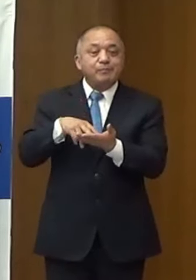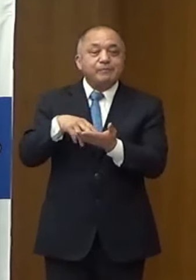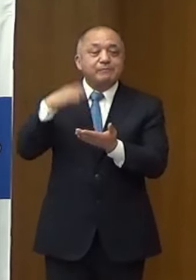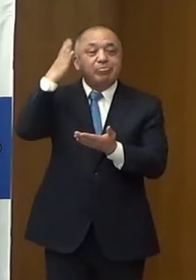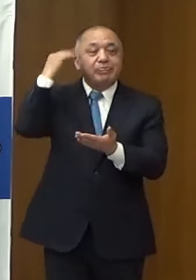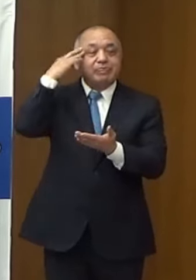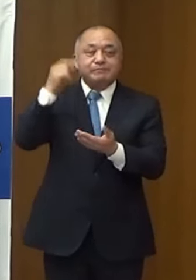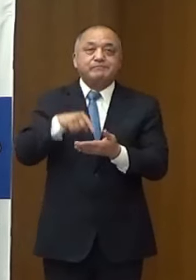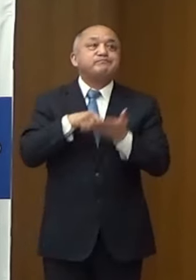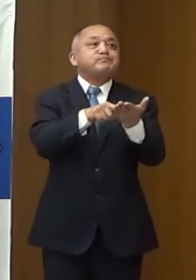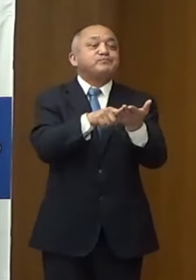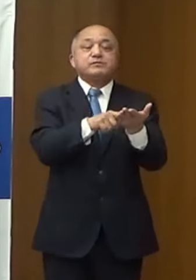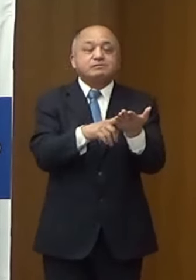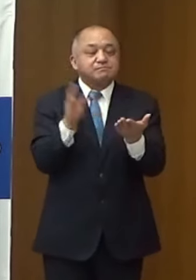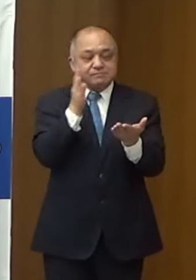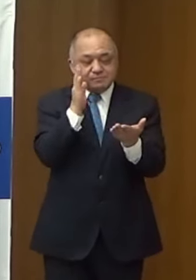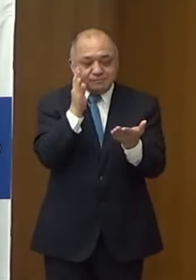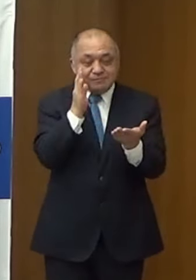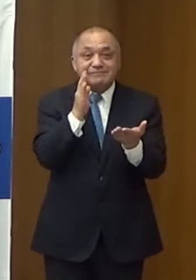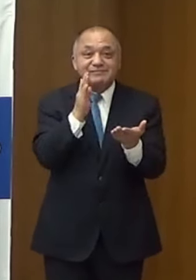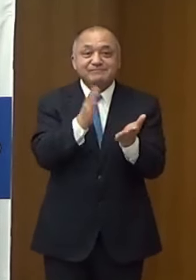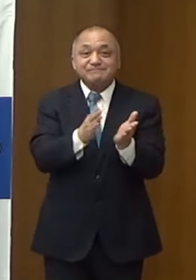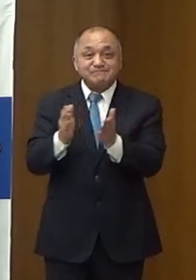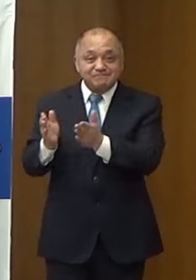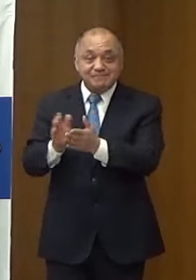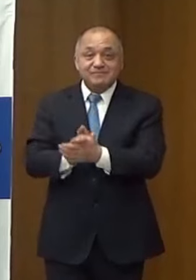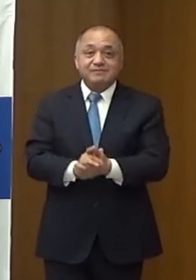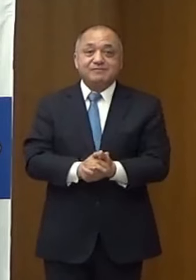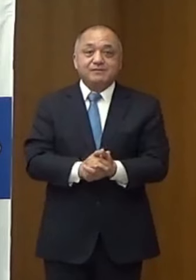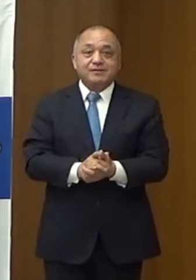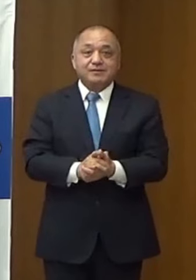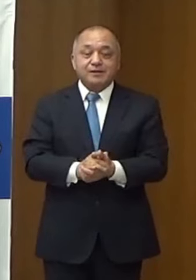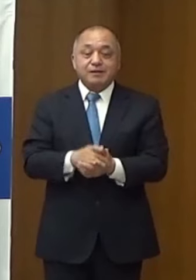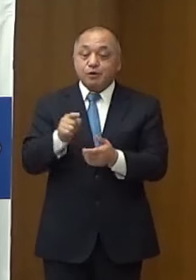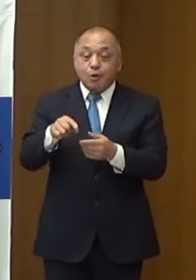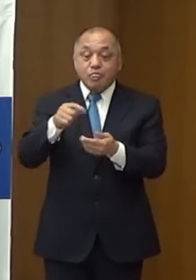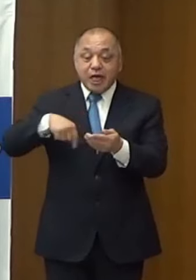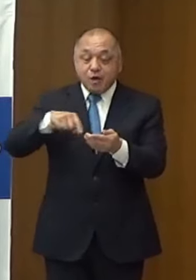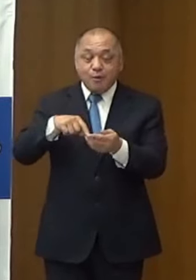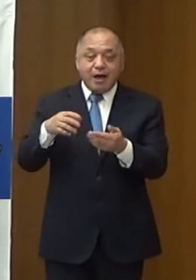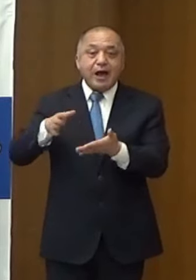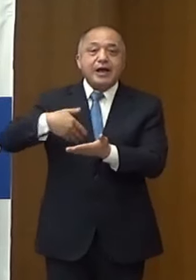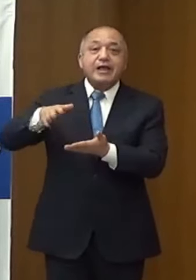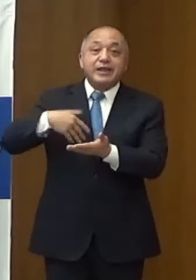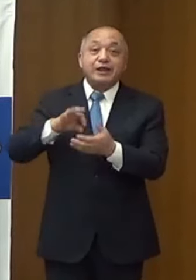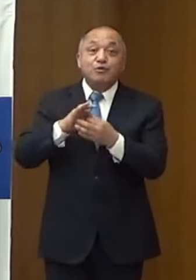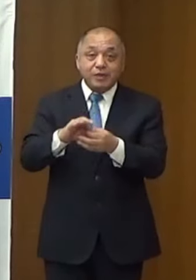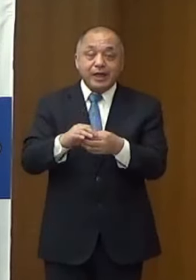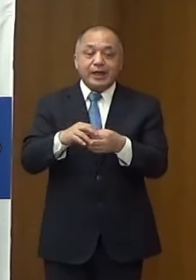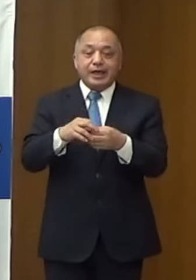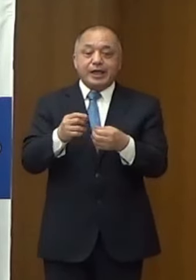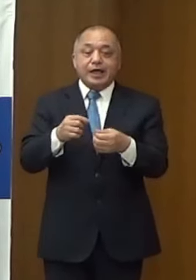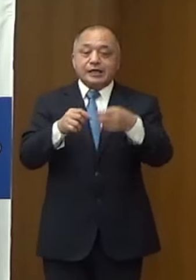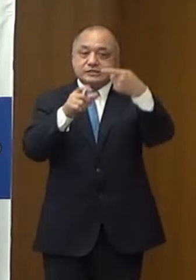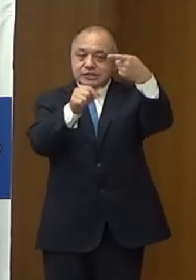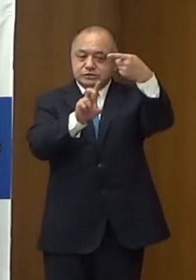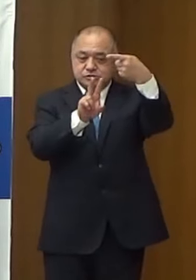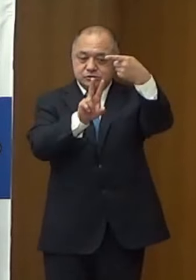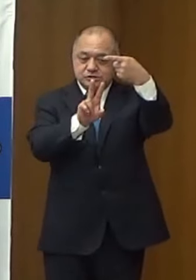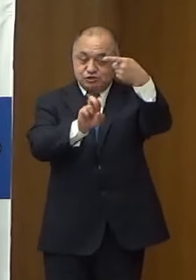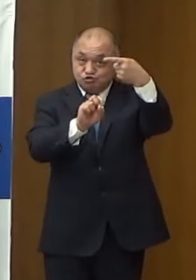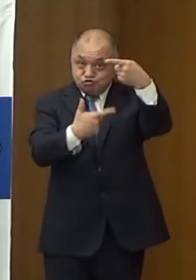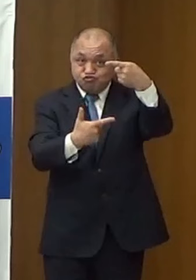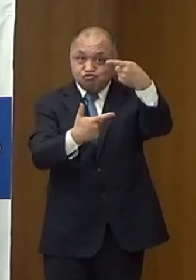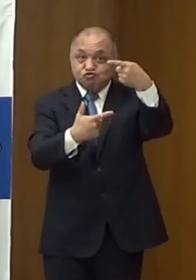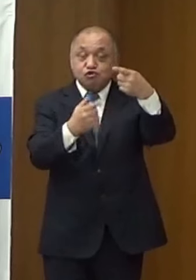申請しようということの場合ですね、そのページがないもんですから、翌日の9時からご